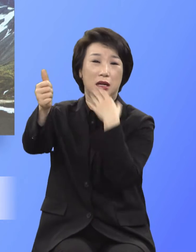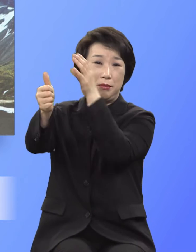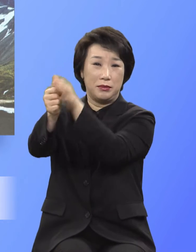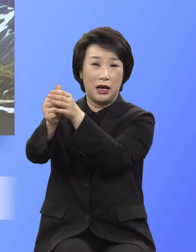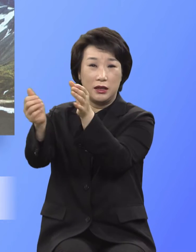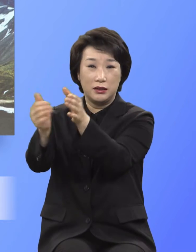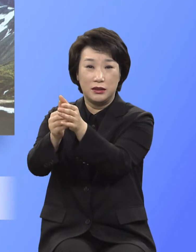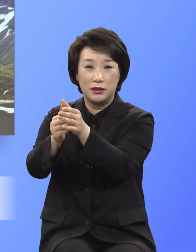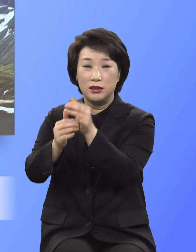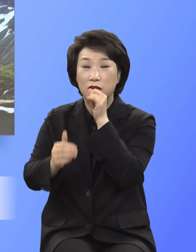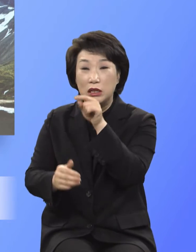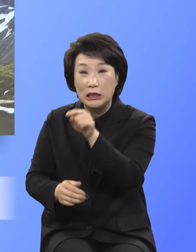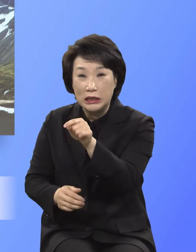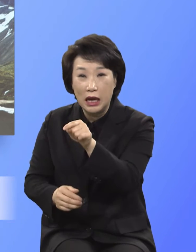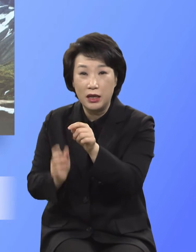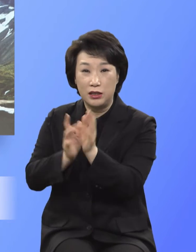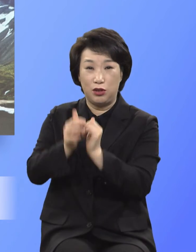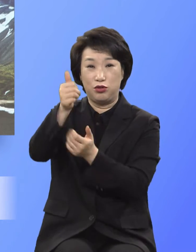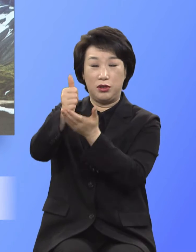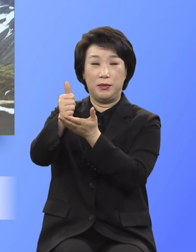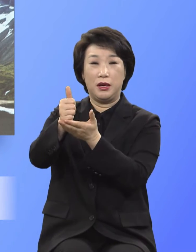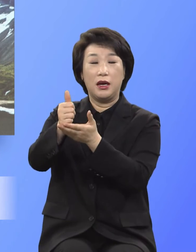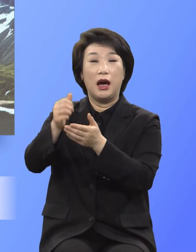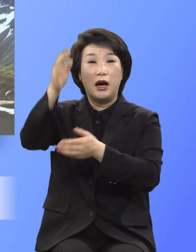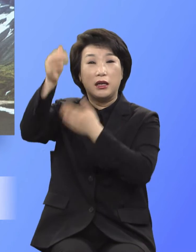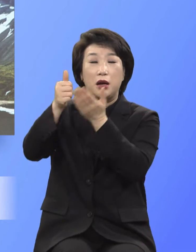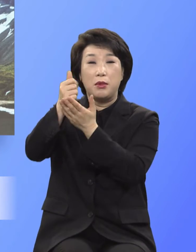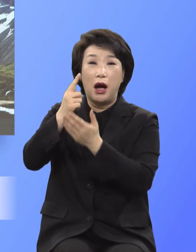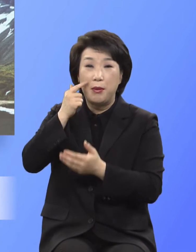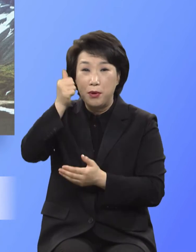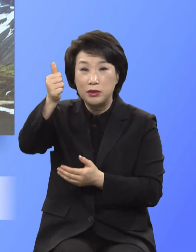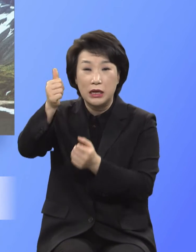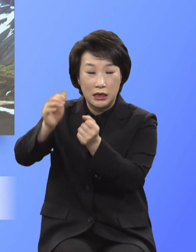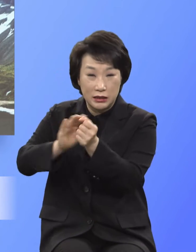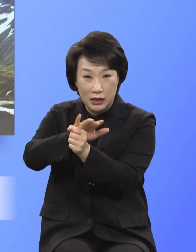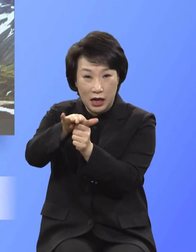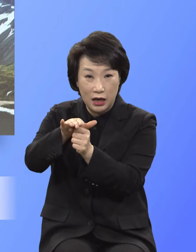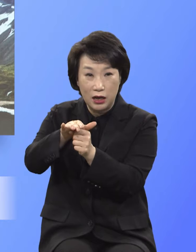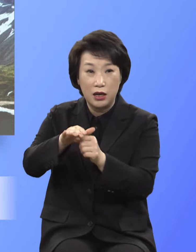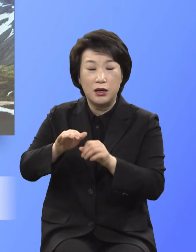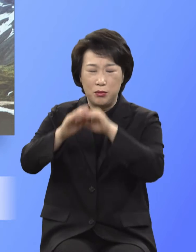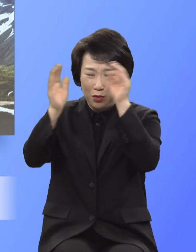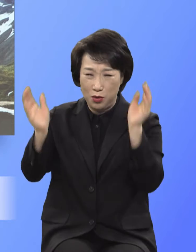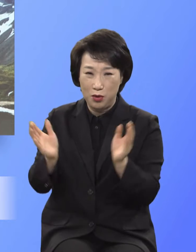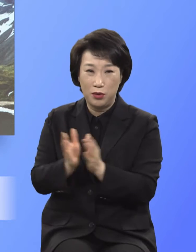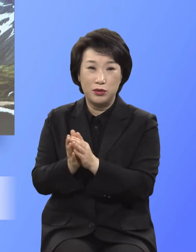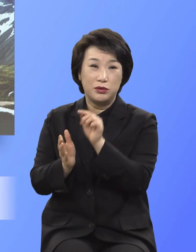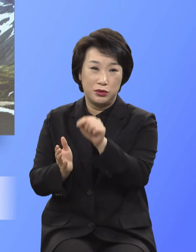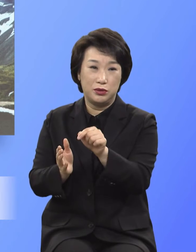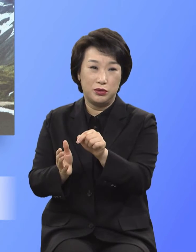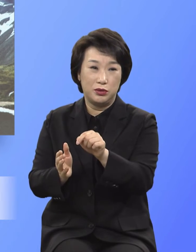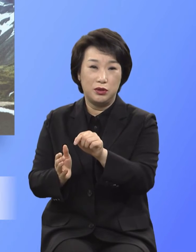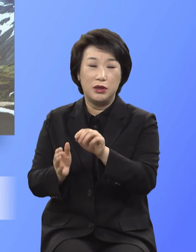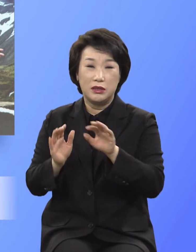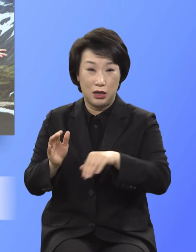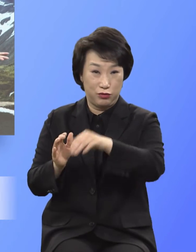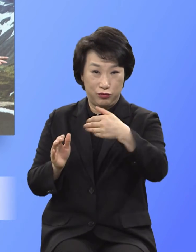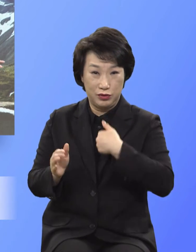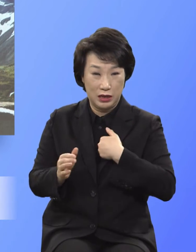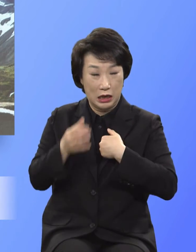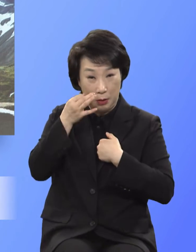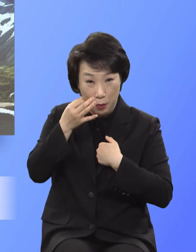담당하셨으니 이것이 예수 그리스도께서 하나님 아버지의 사랑을 다함이 없이